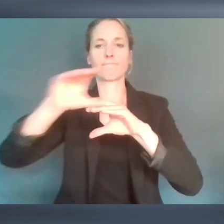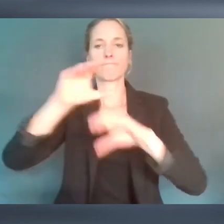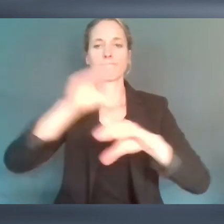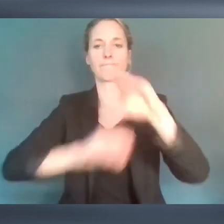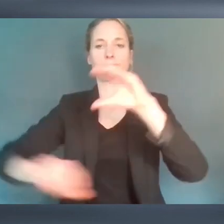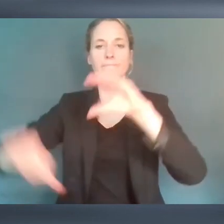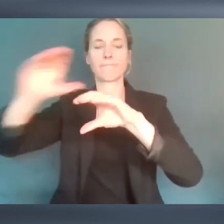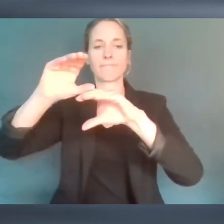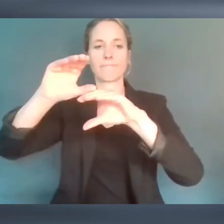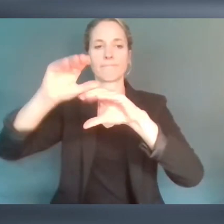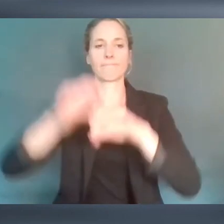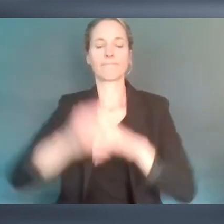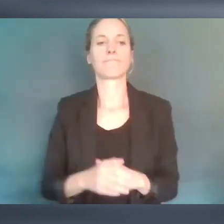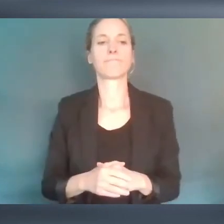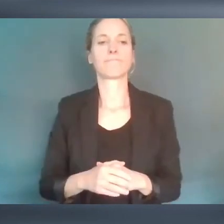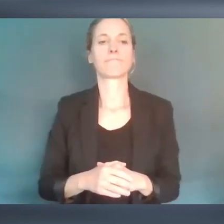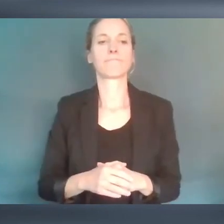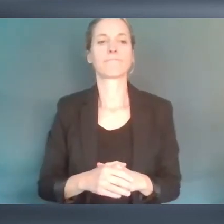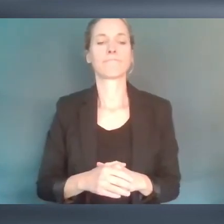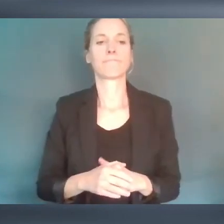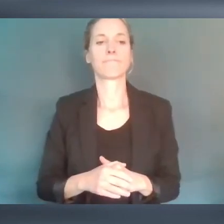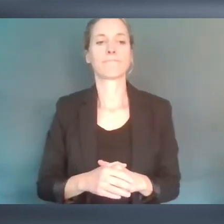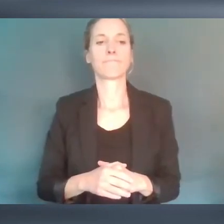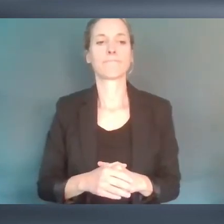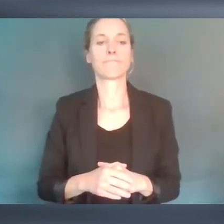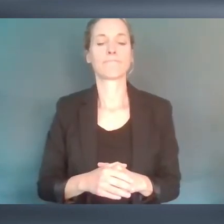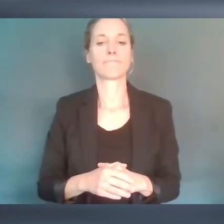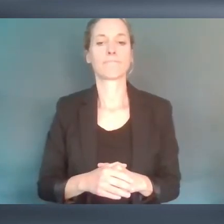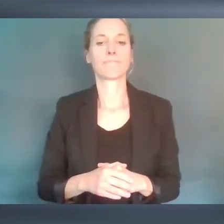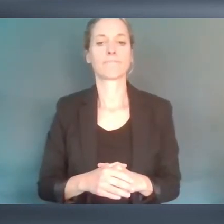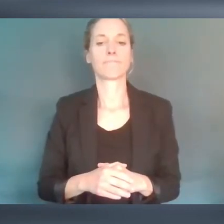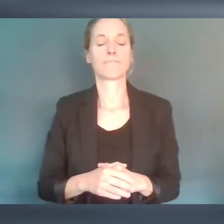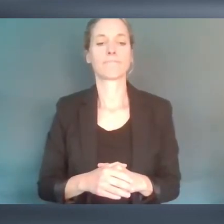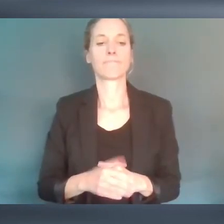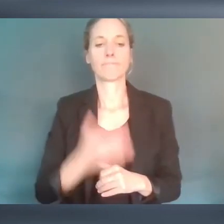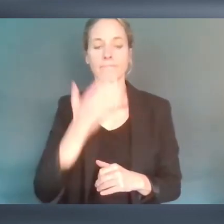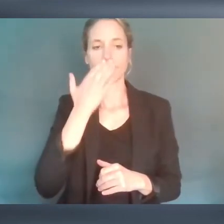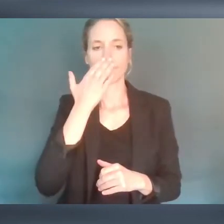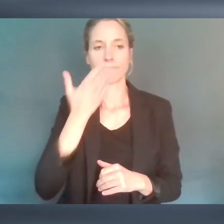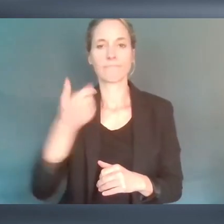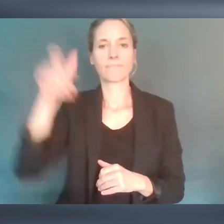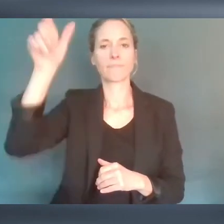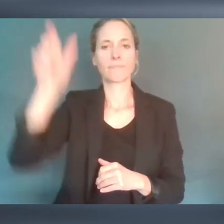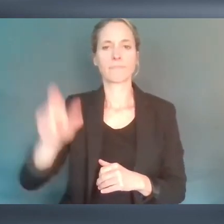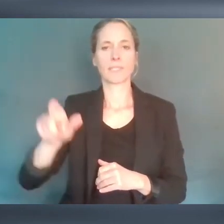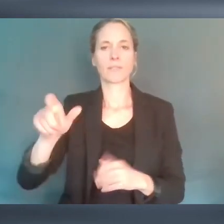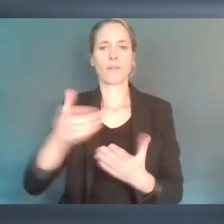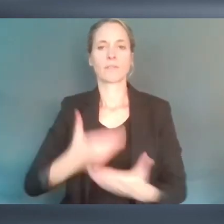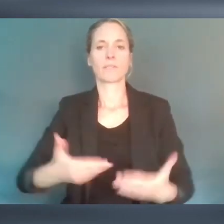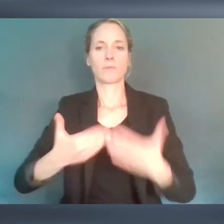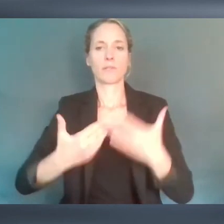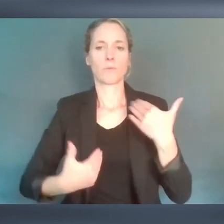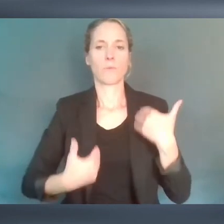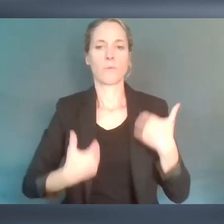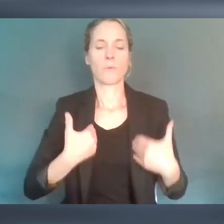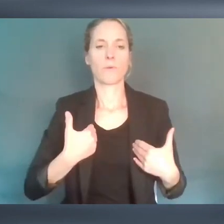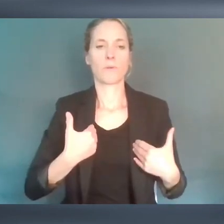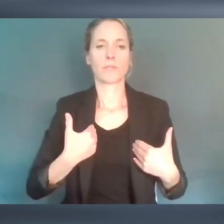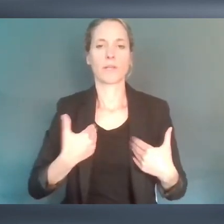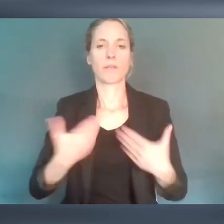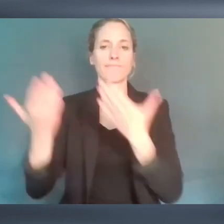en retrait d'autres. Et pour cela, je pense que la personne en situation de handicap est finalement un bon